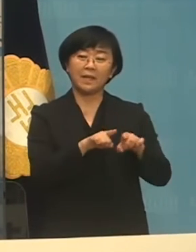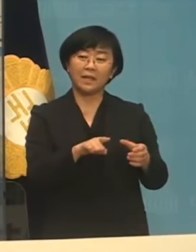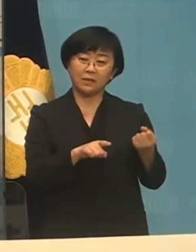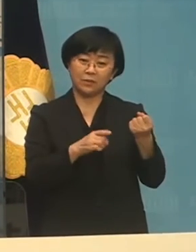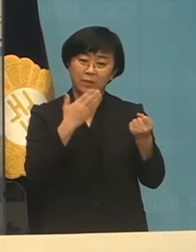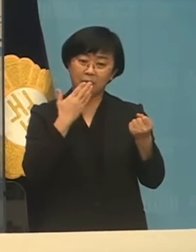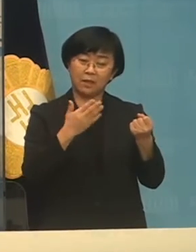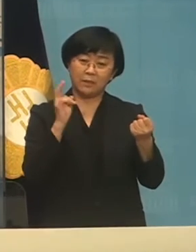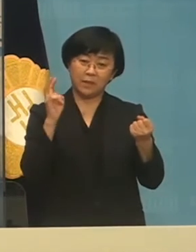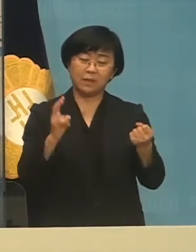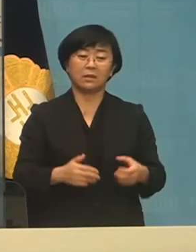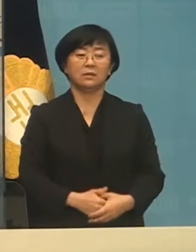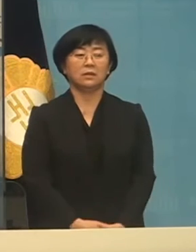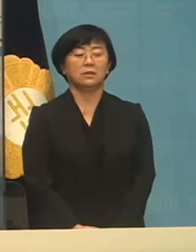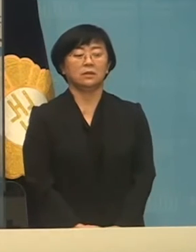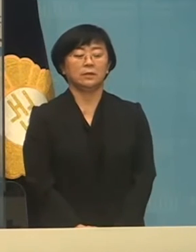두려움입니다.